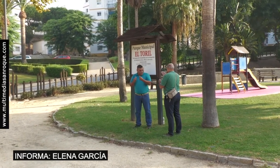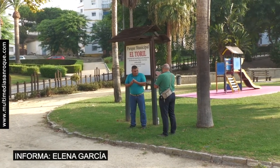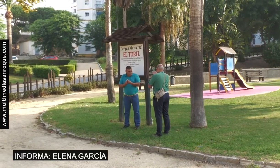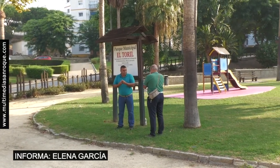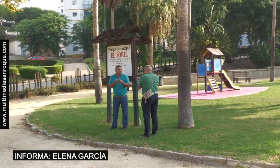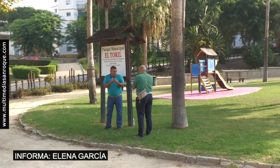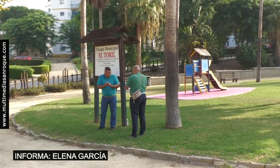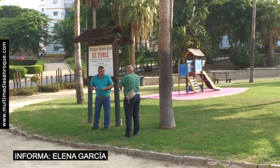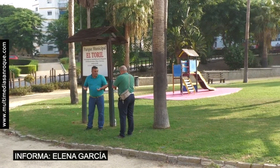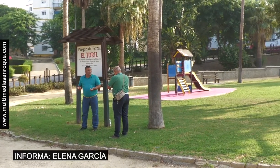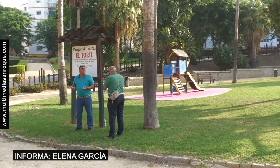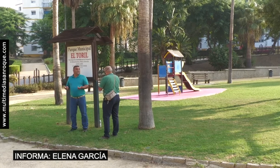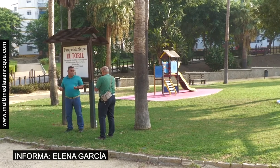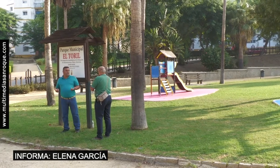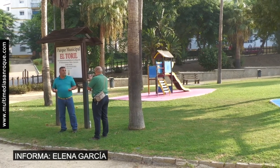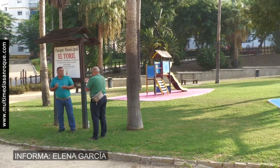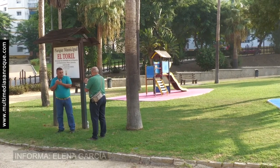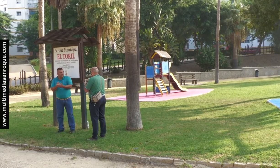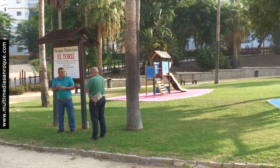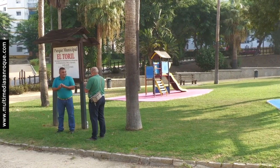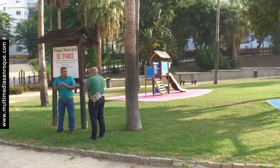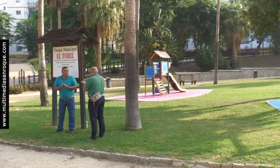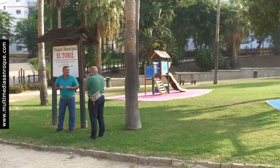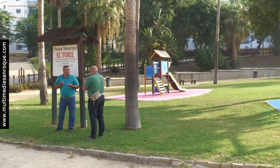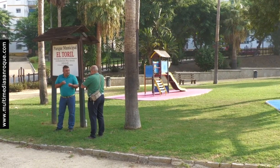unos 100 socios en toda la comarca